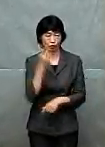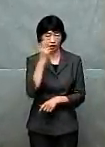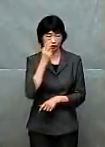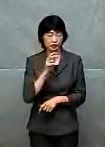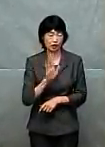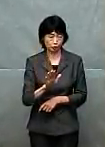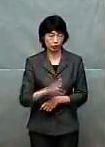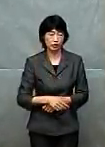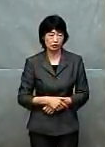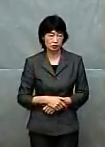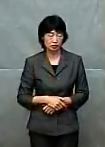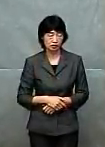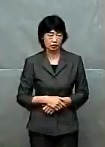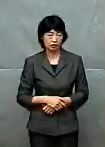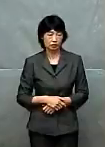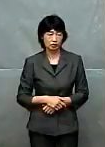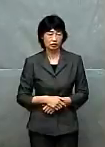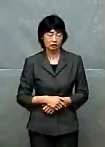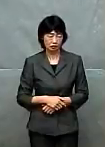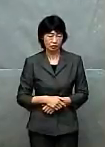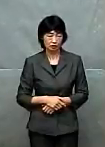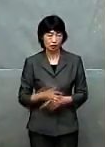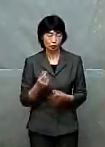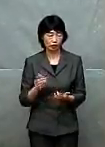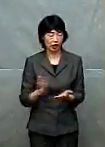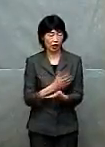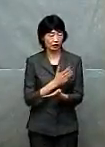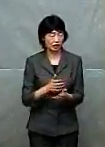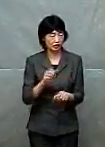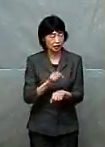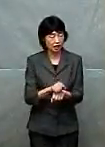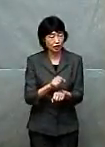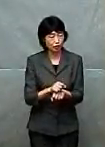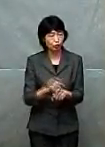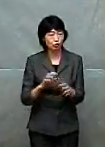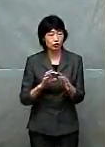に、判断材料として、